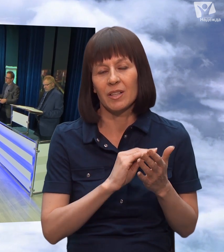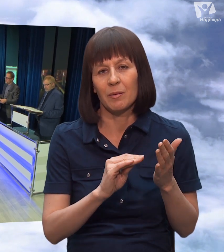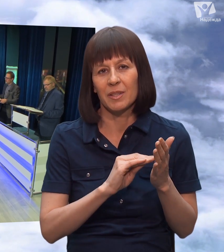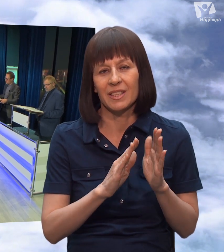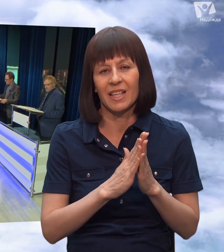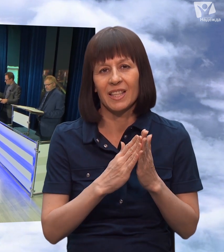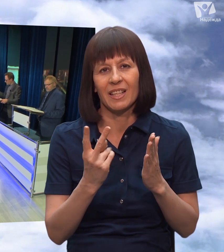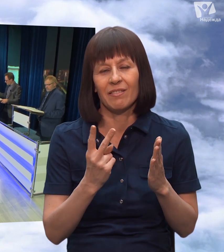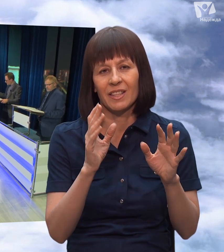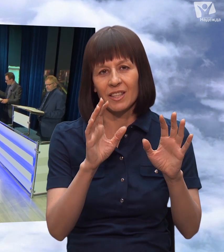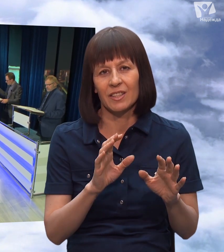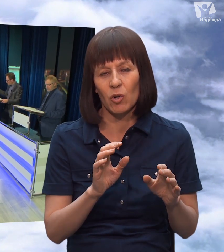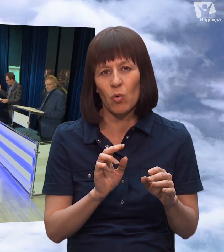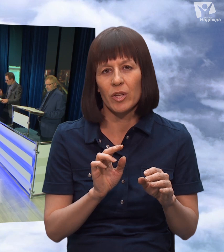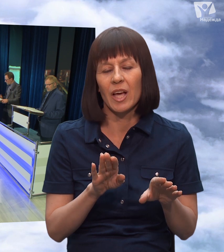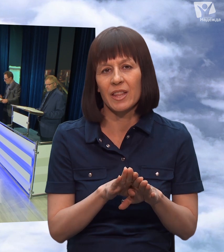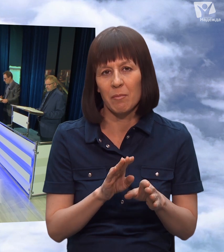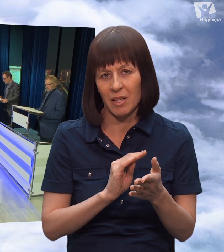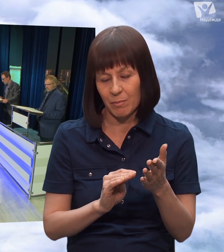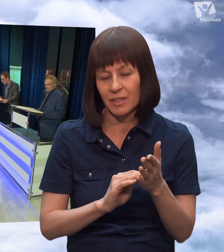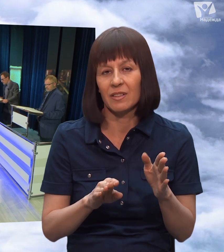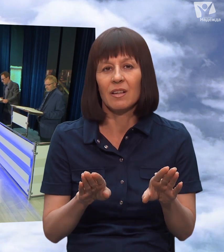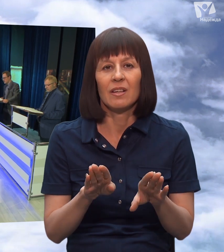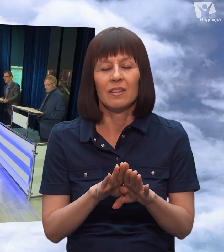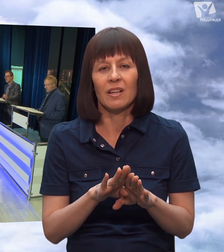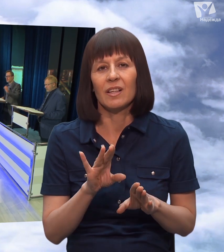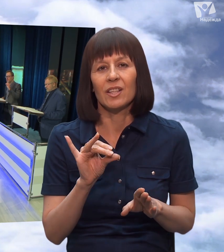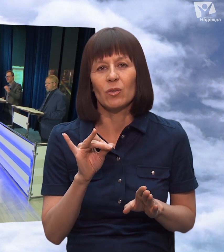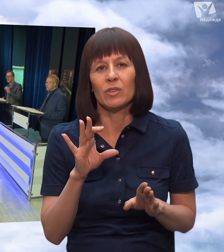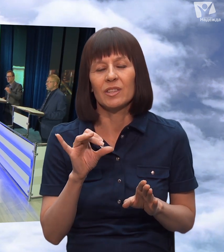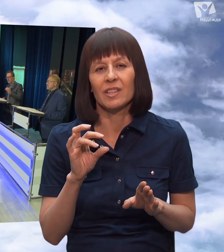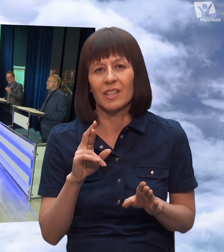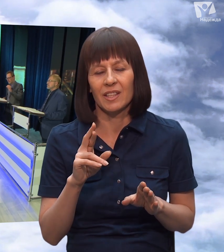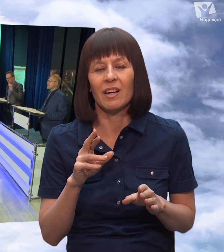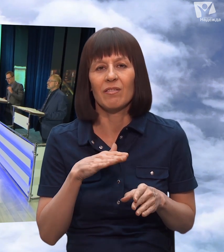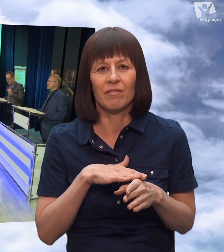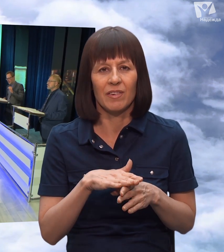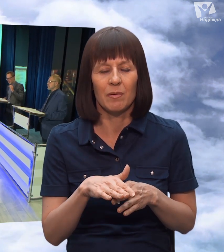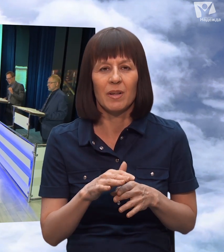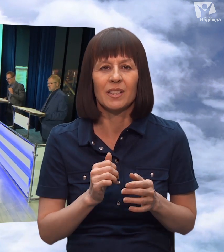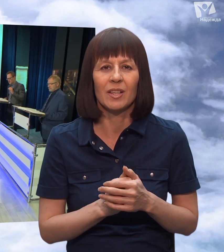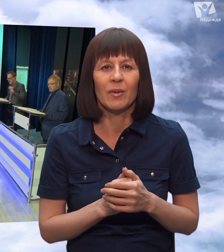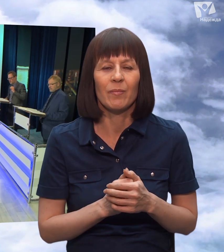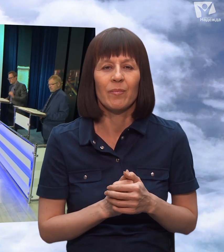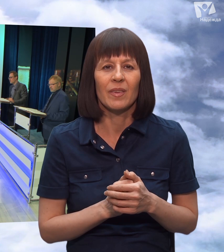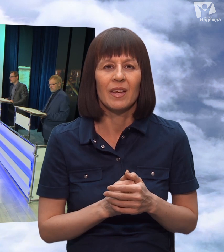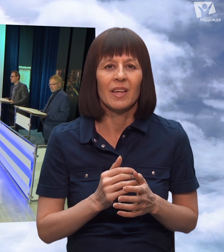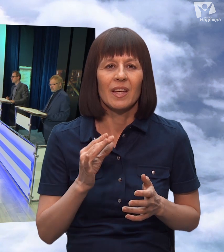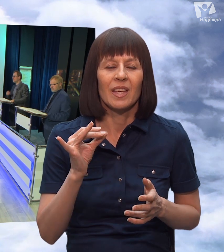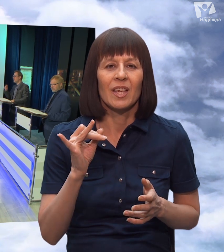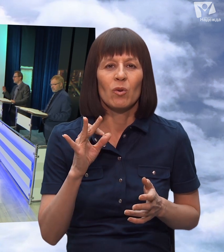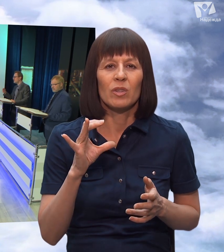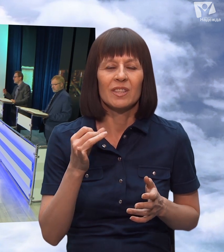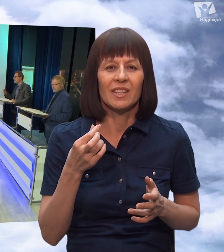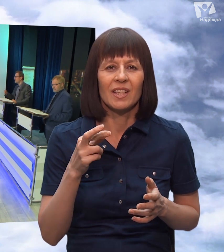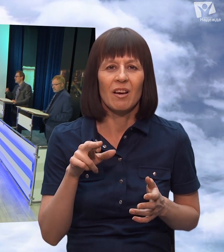второзаконие в 18 главе тоже об этом говорится то есть мы видим что в истории и оси в его реформах